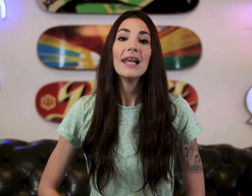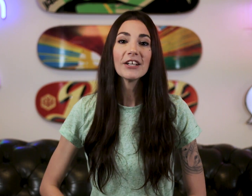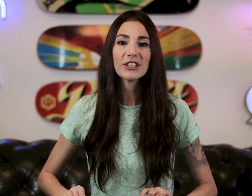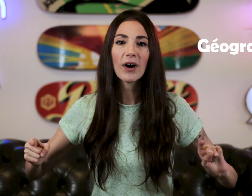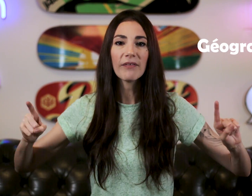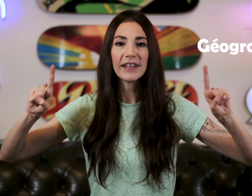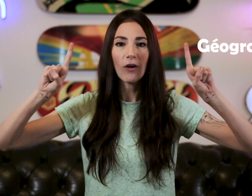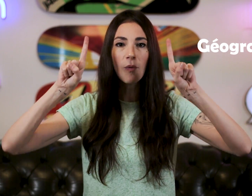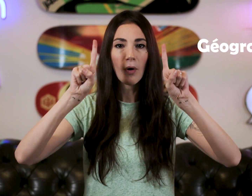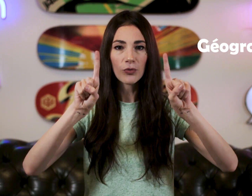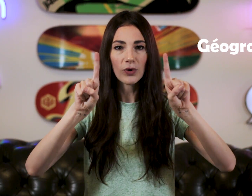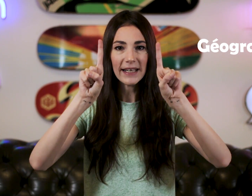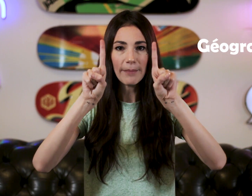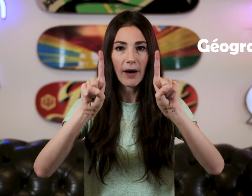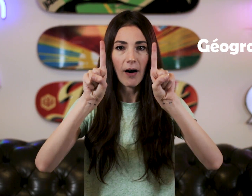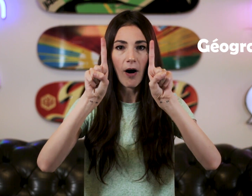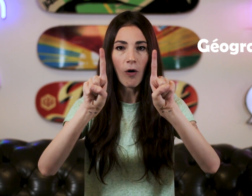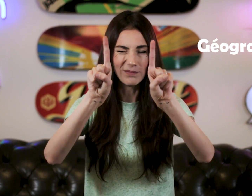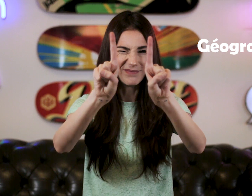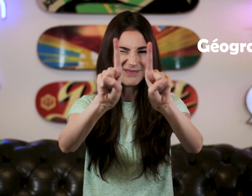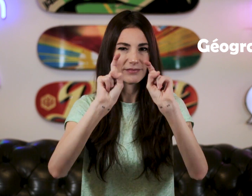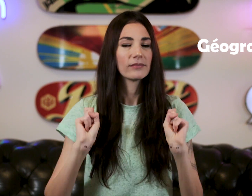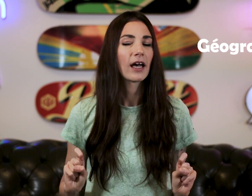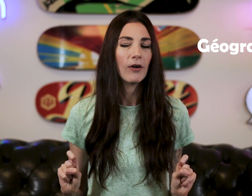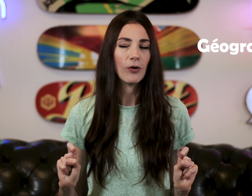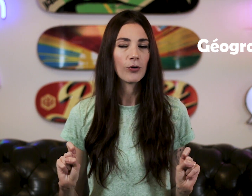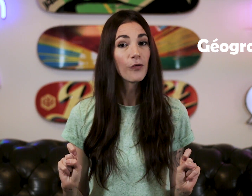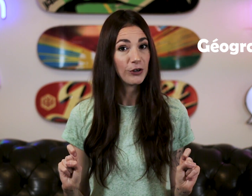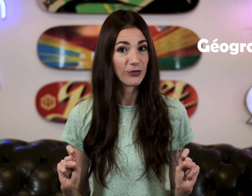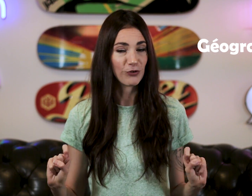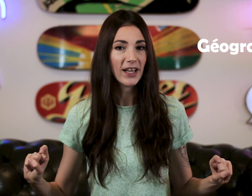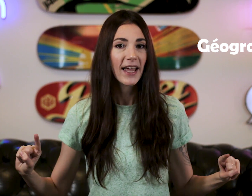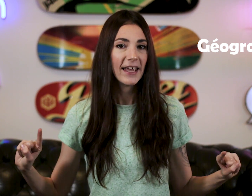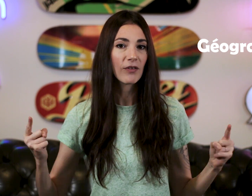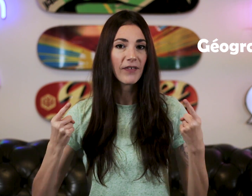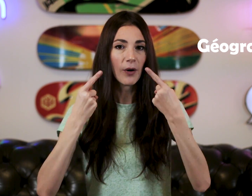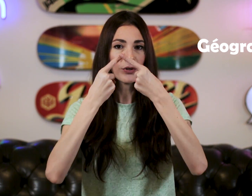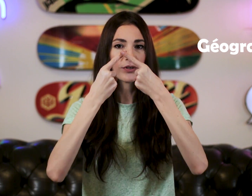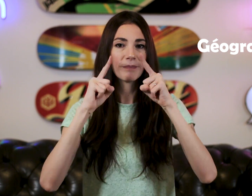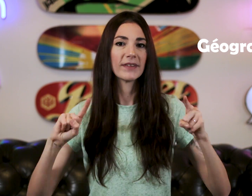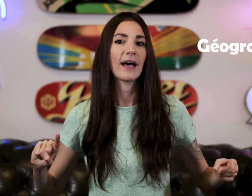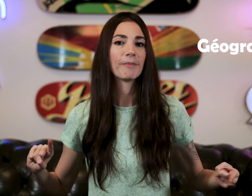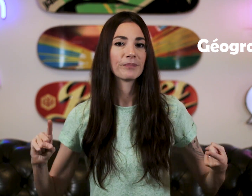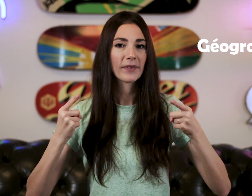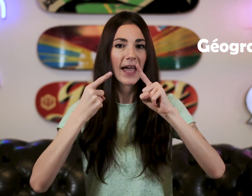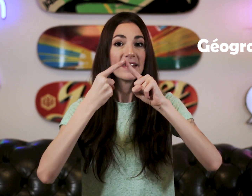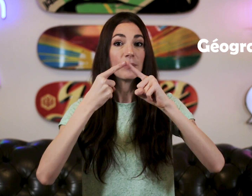La géographie, on prend donc les mains en configuration G et on vient faire ça. C'est pour